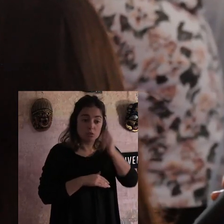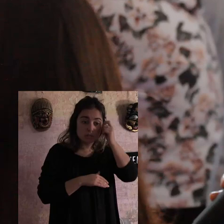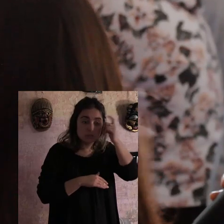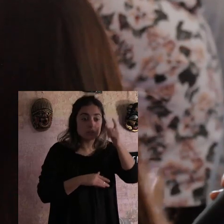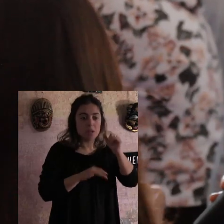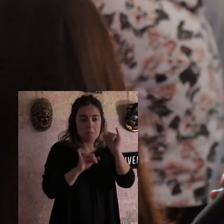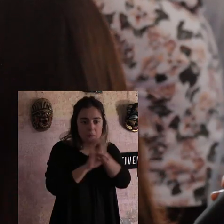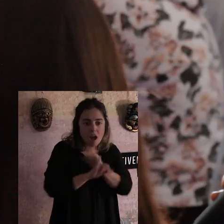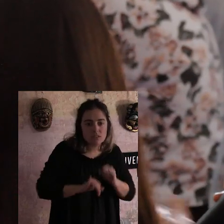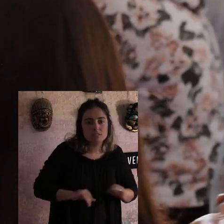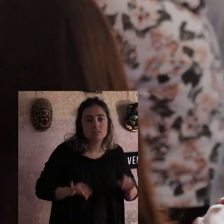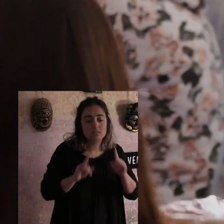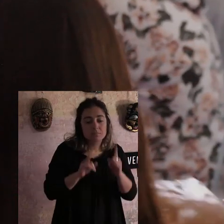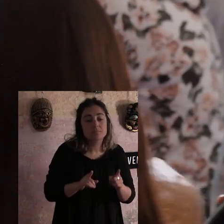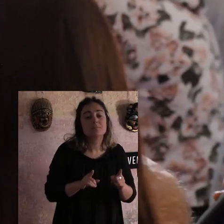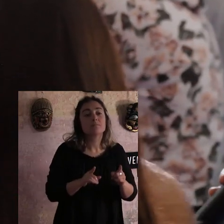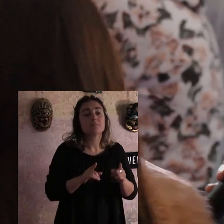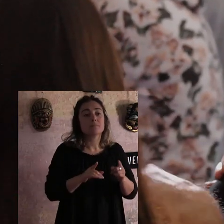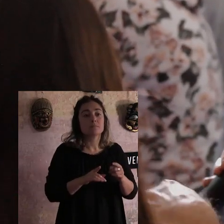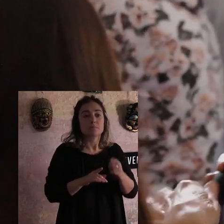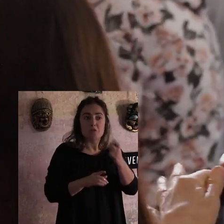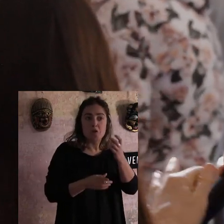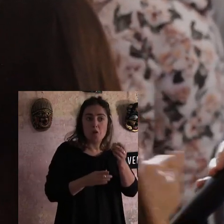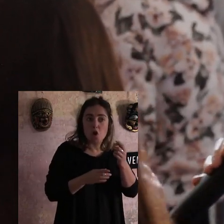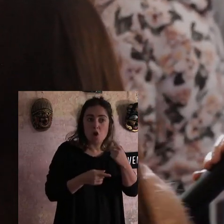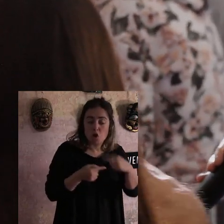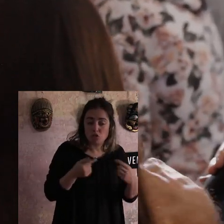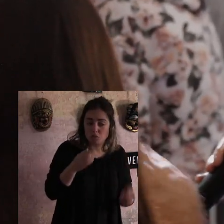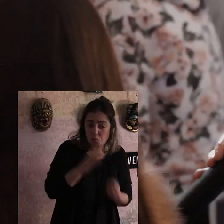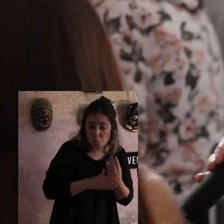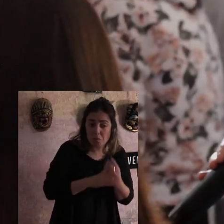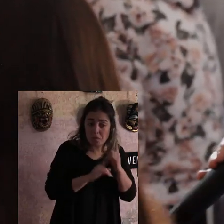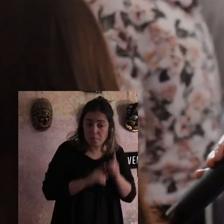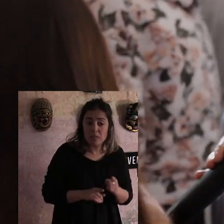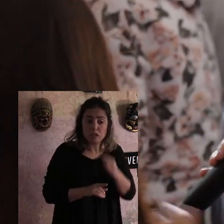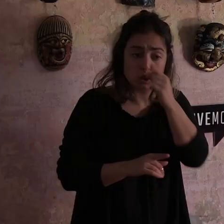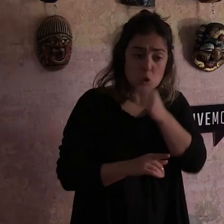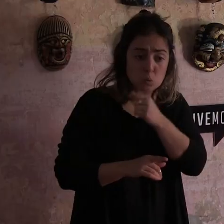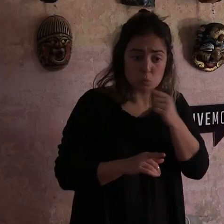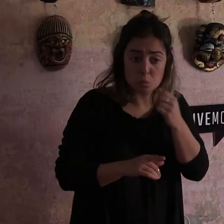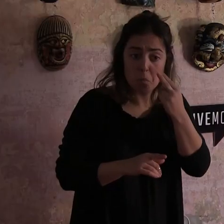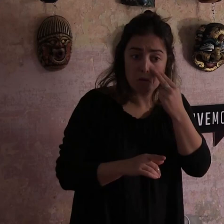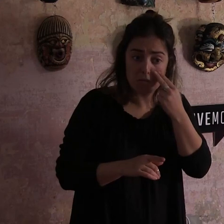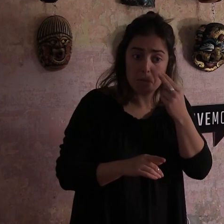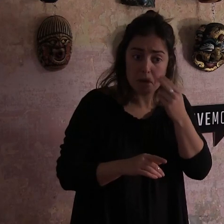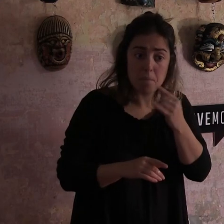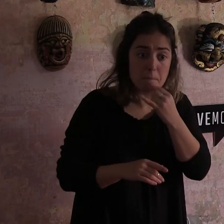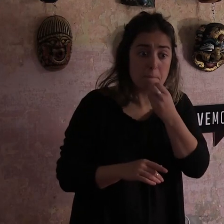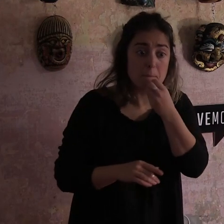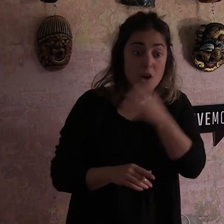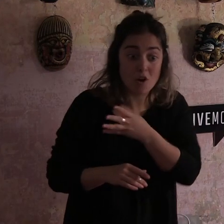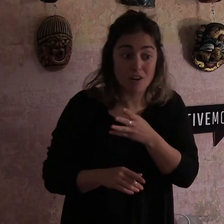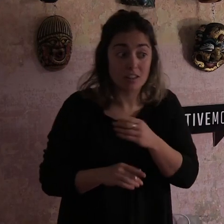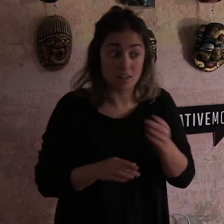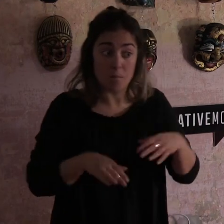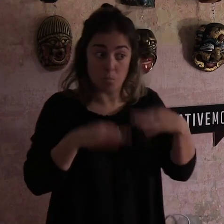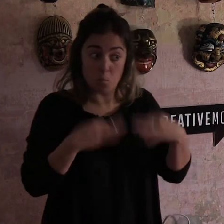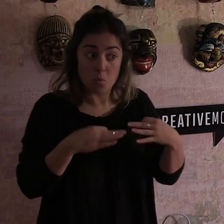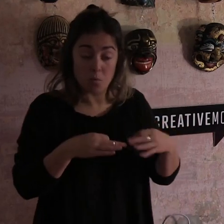de coordinación creativa, pero también de resolver los problemas de otra forma. Está muy bien.